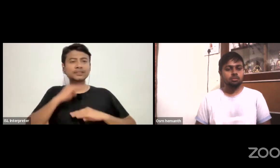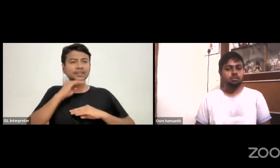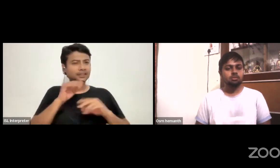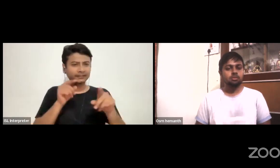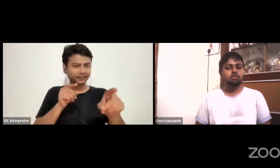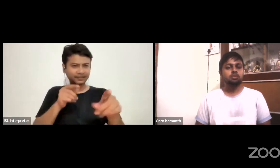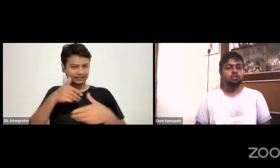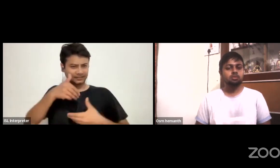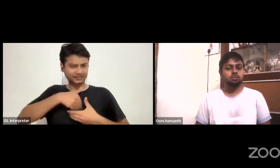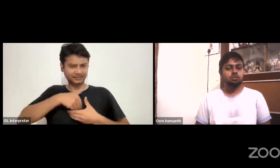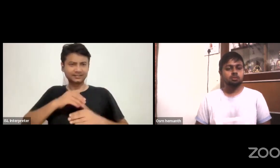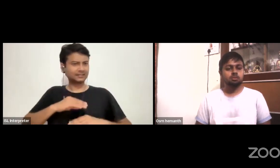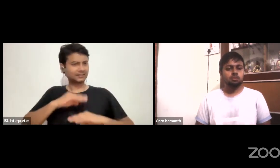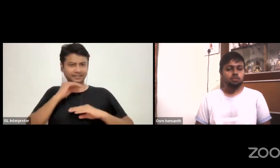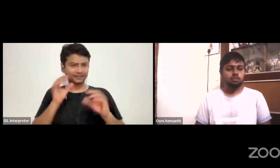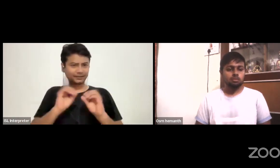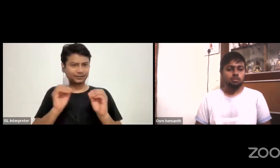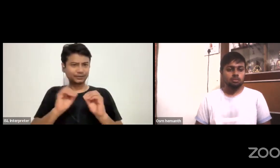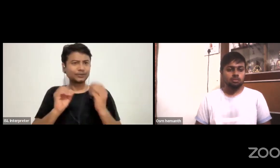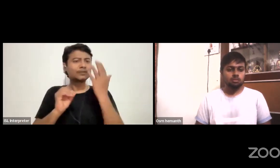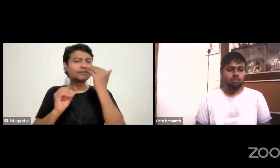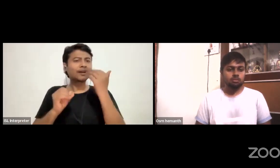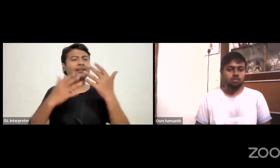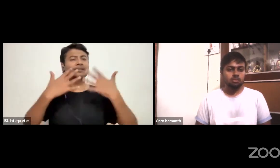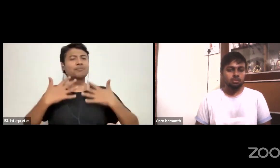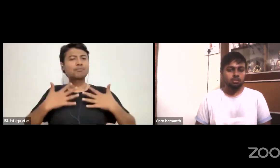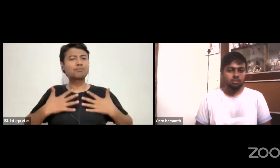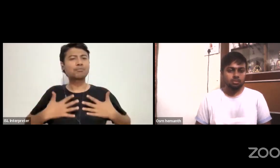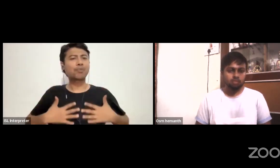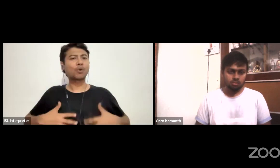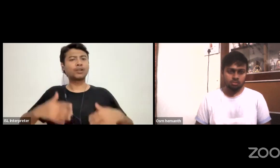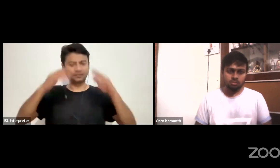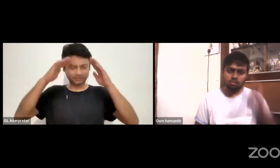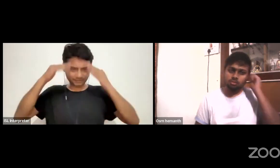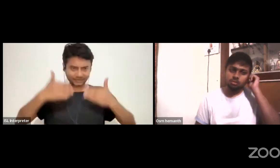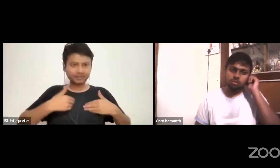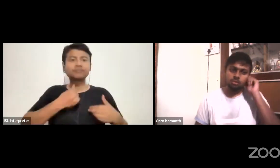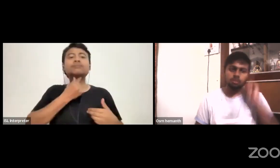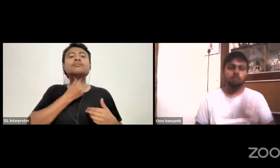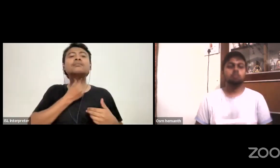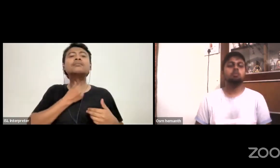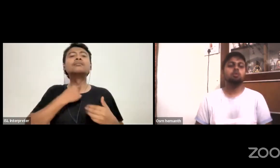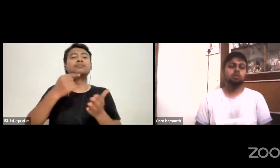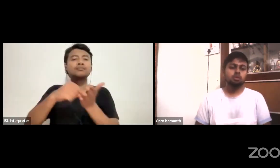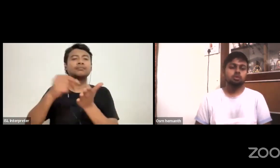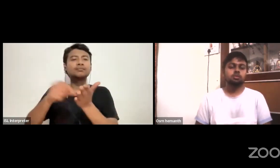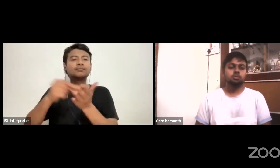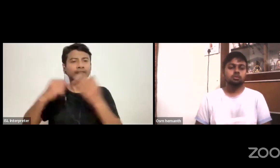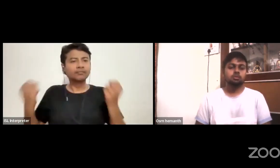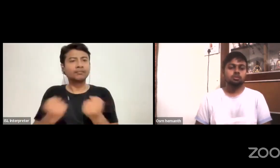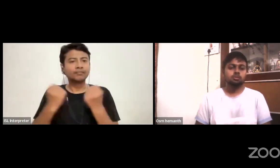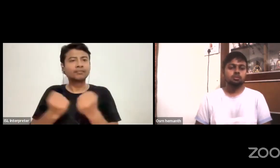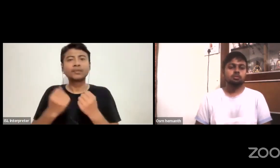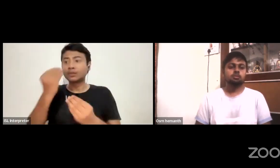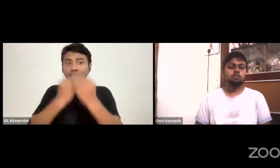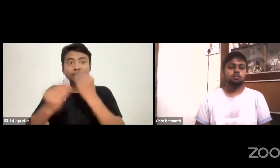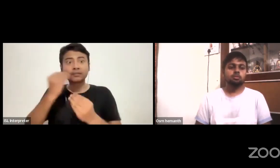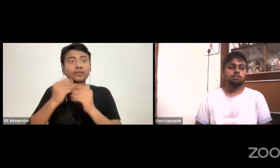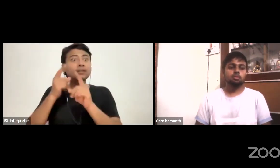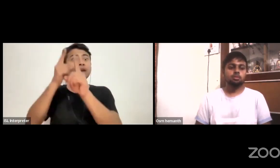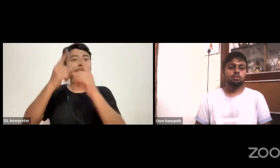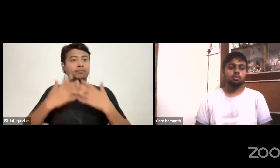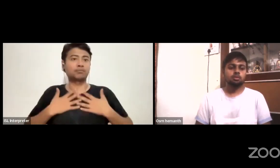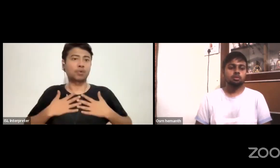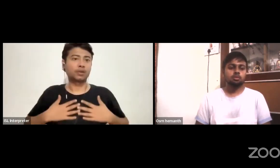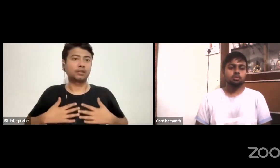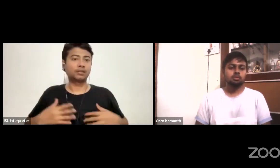आपने खाना खाया इस शरीर के लिए, आपने नहाए इस शरीर के लिए, घूमने गए इस शरीर के लिए, कपड़ा पहना इस शरीर